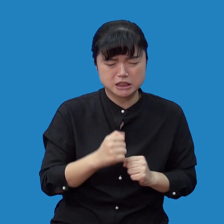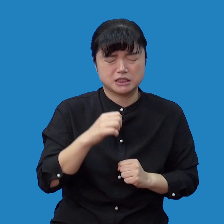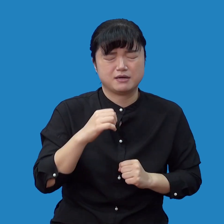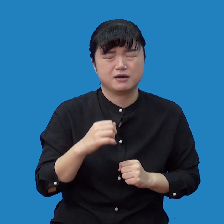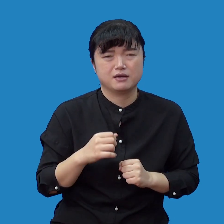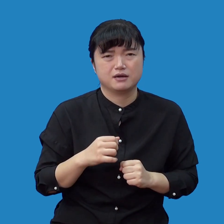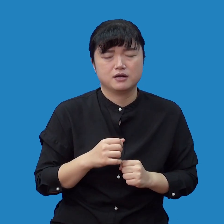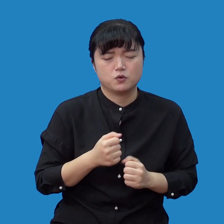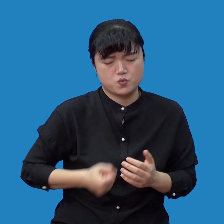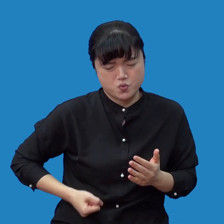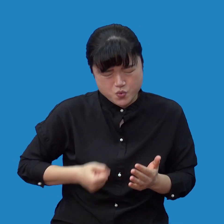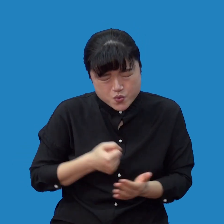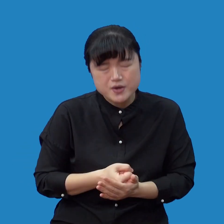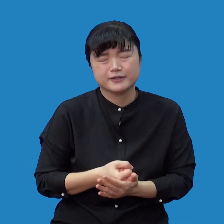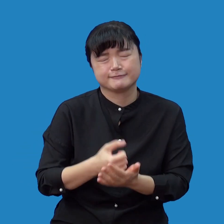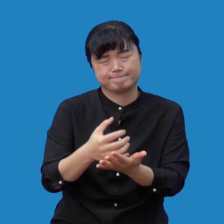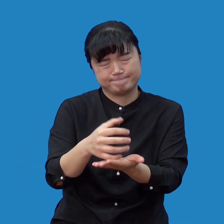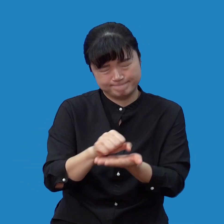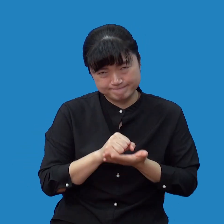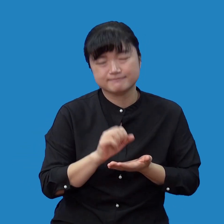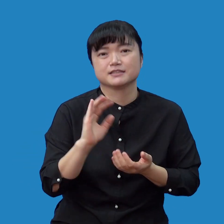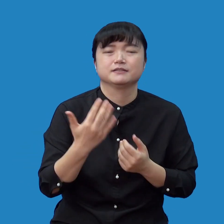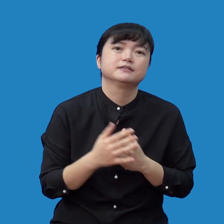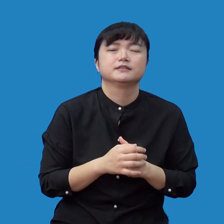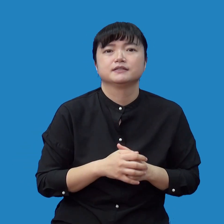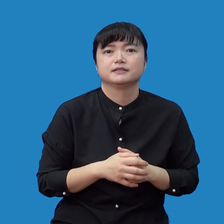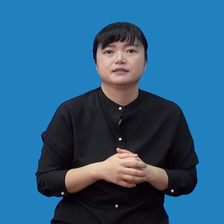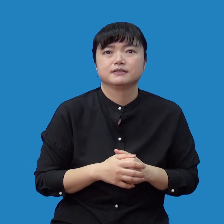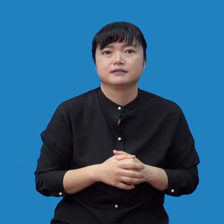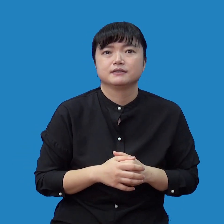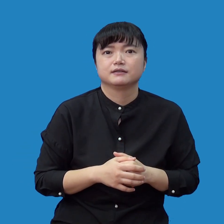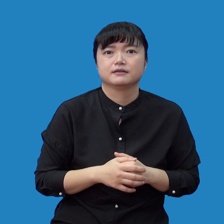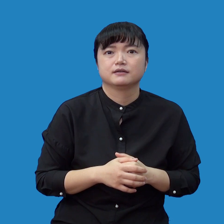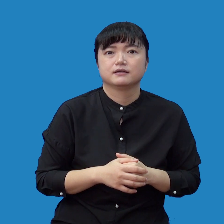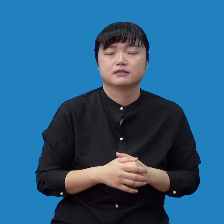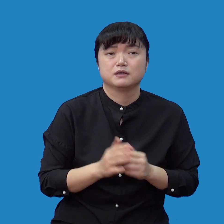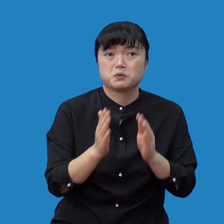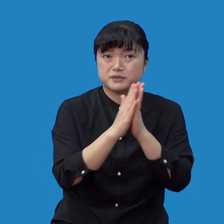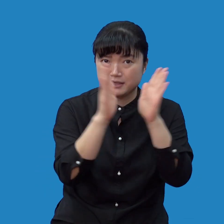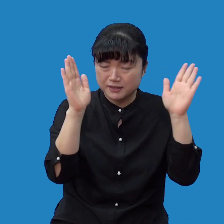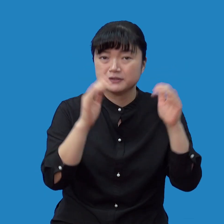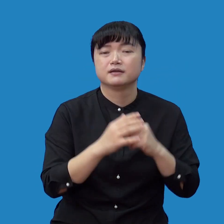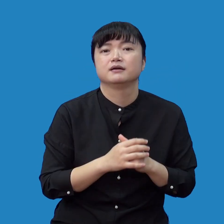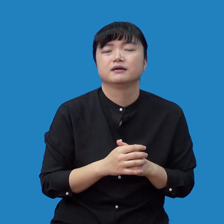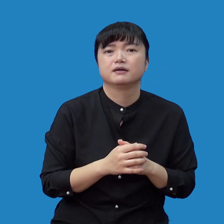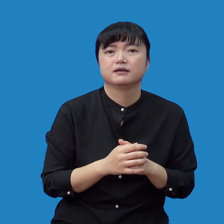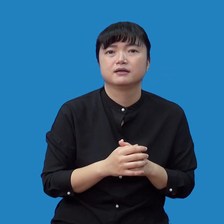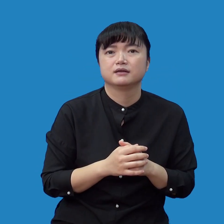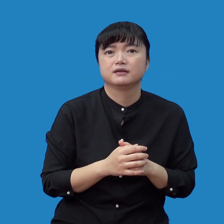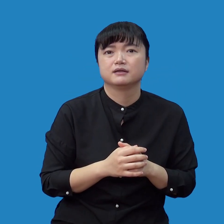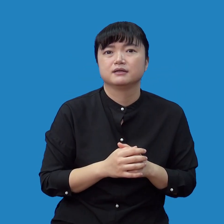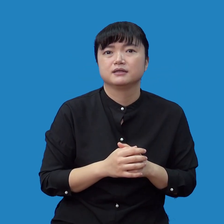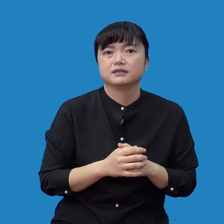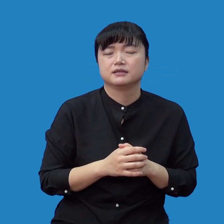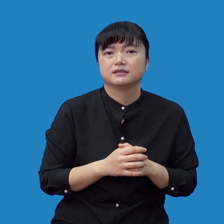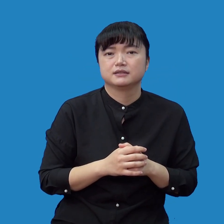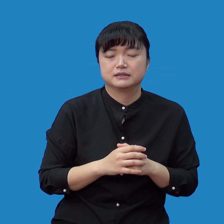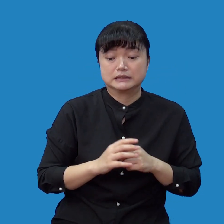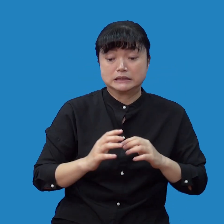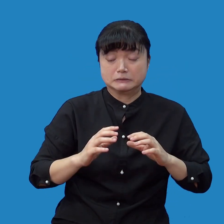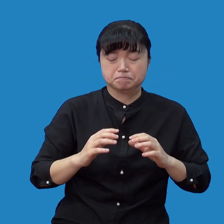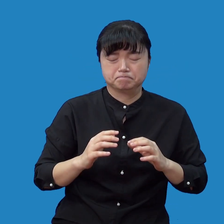있게 받아들였다는 것입니다. 저는 모세가 이 이집트 왕족이라는 이 호칭을 버린